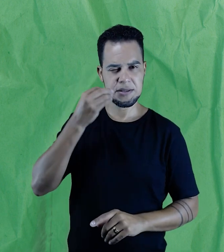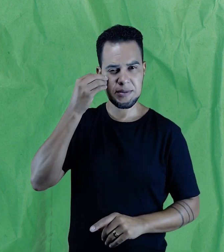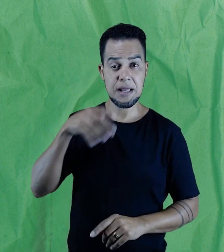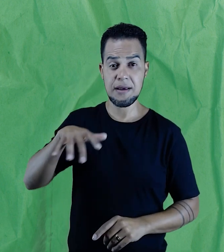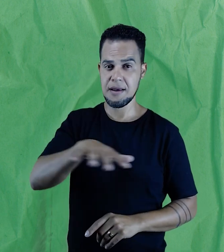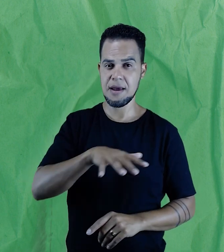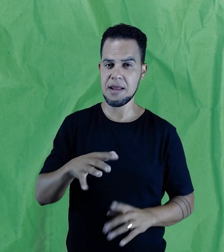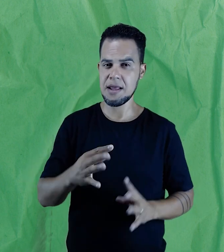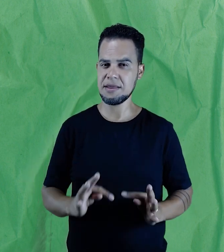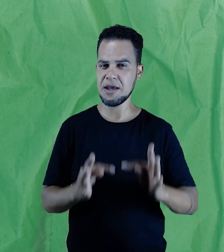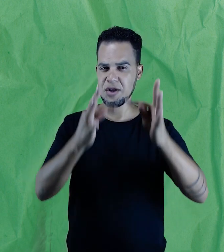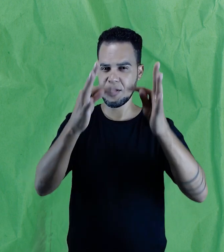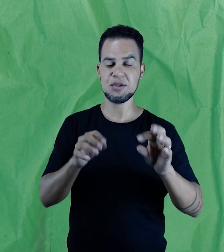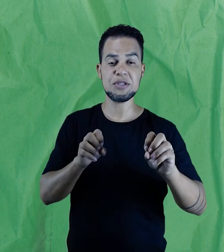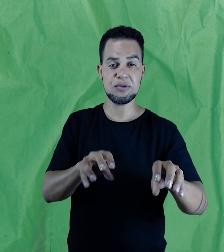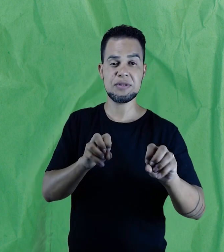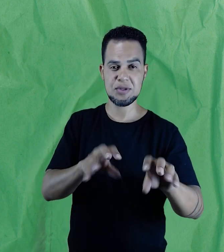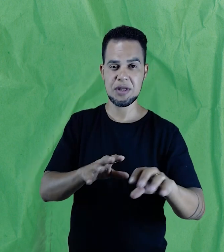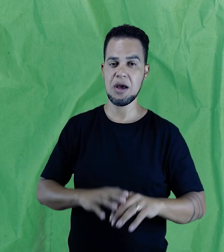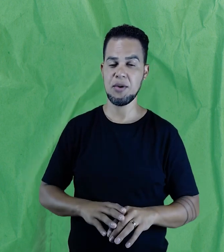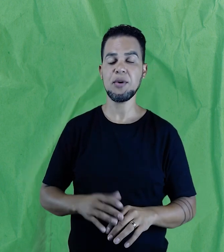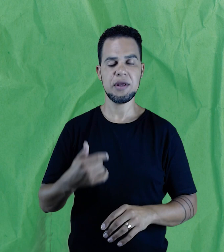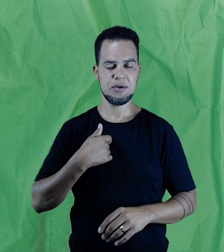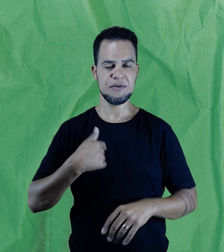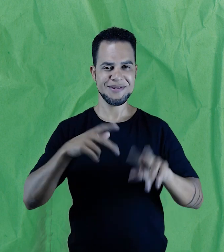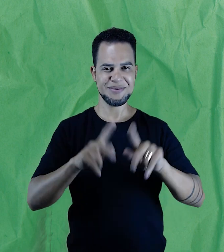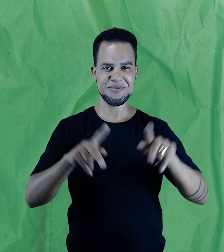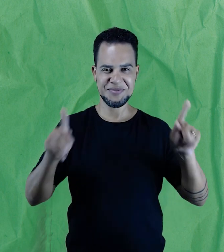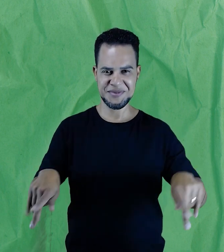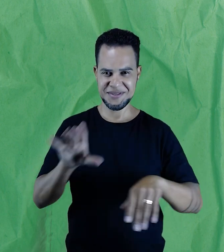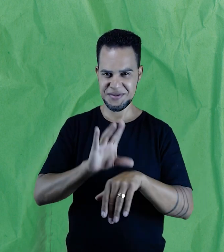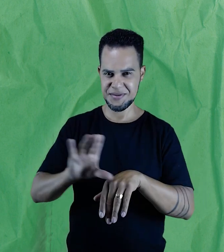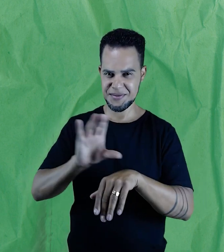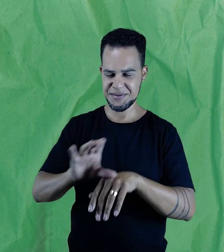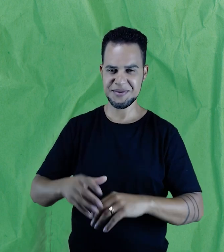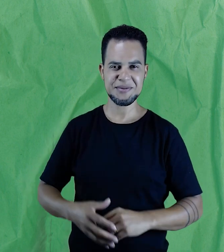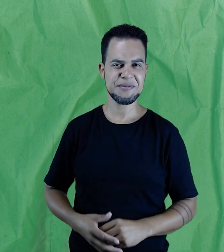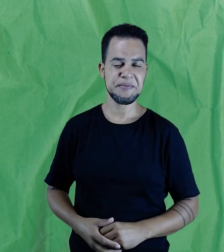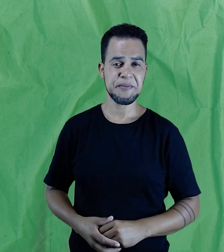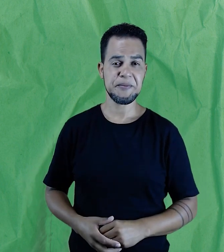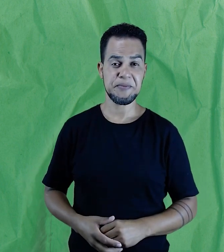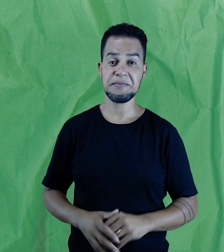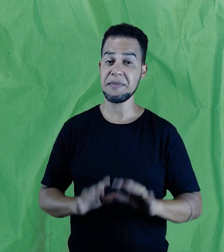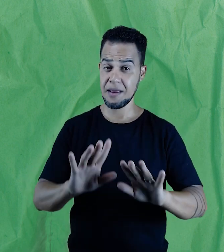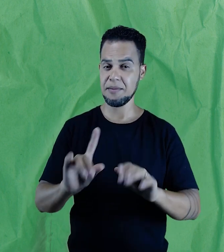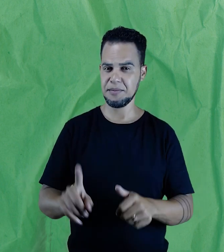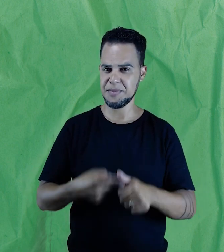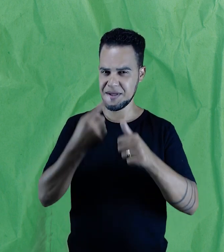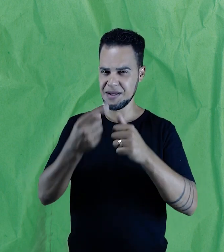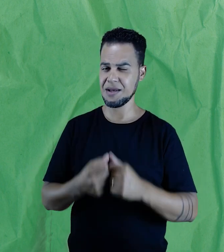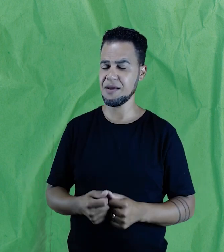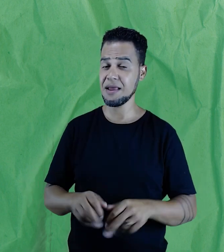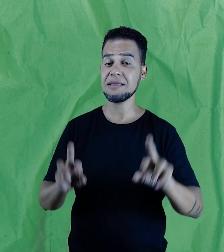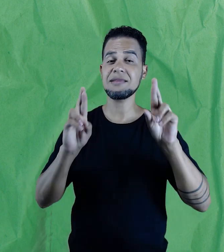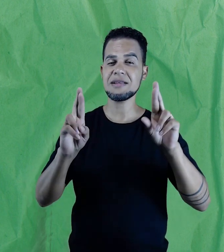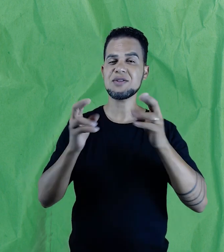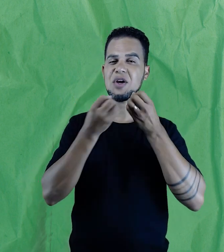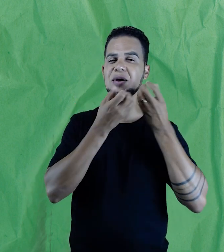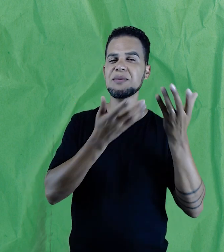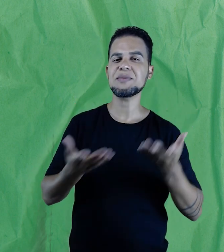área tecnológica e educacional e eu serei o seu professor neste curso. Antes de mais nada,